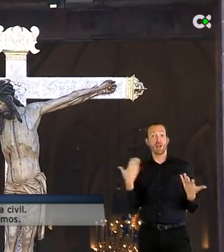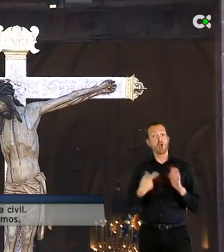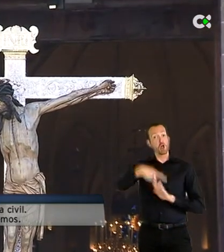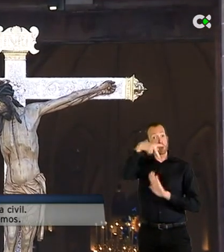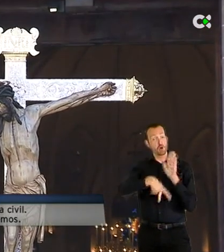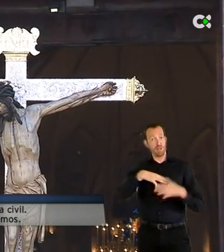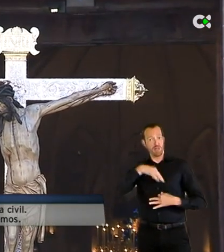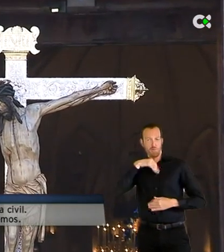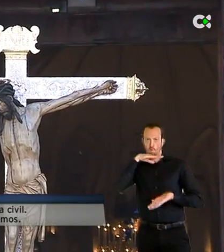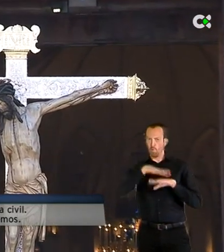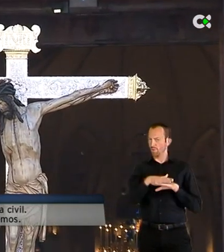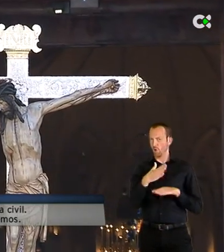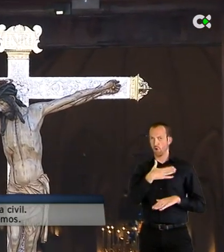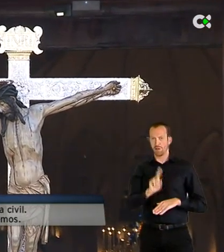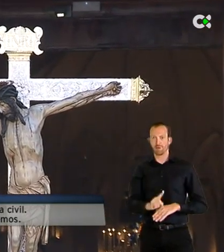la normativa civil. Después lo vemos.